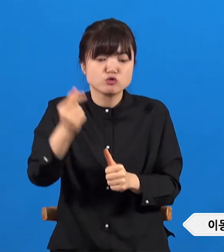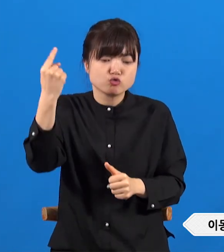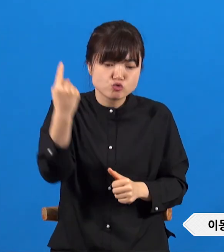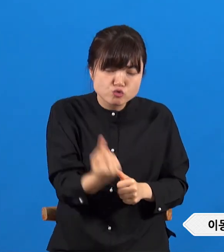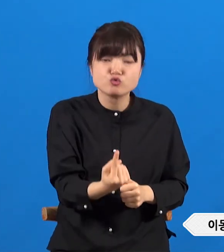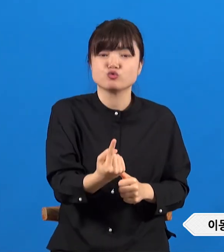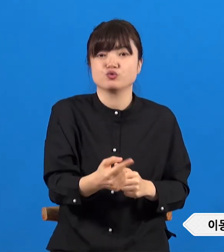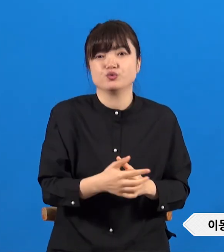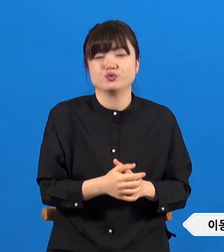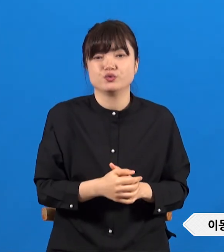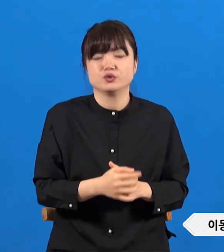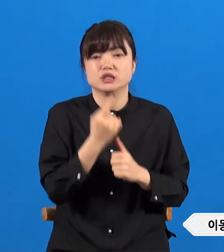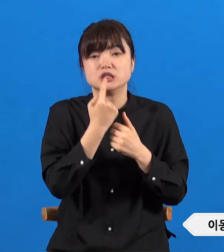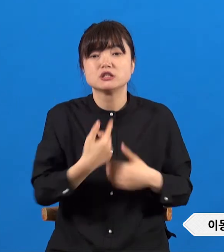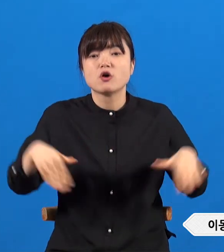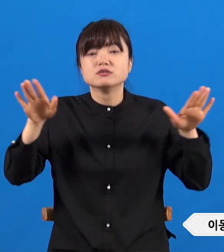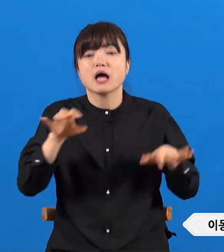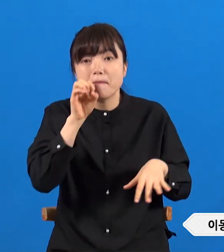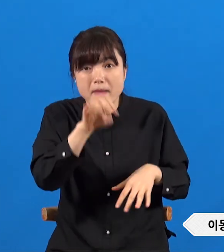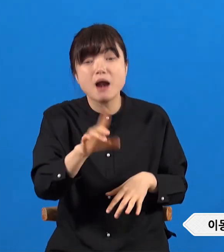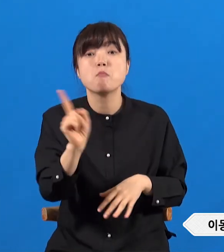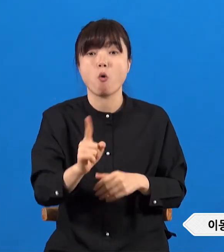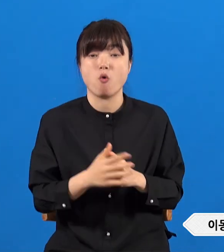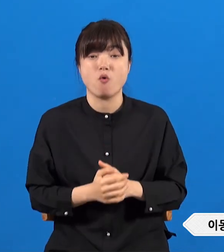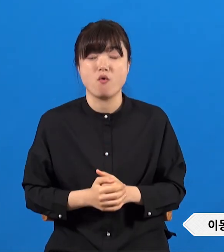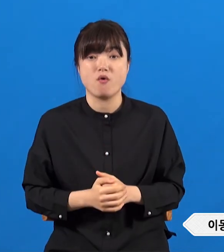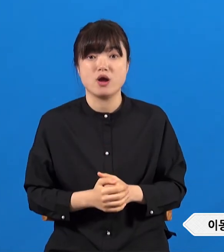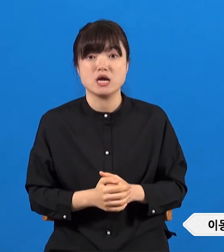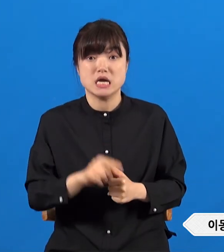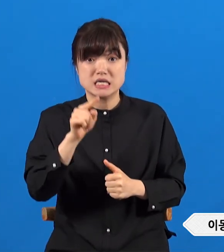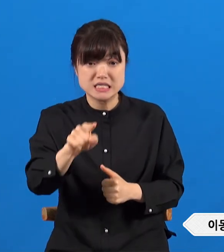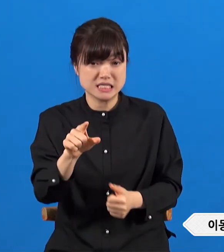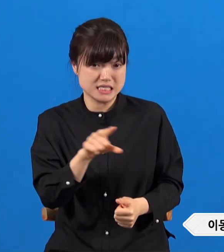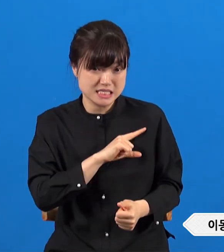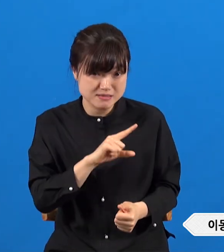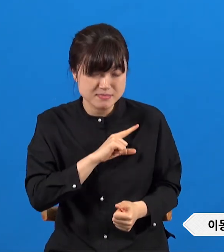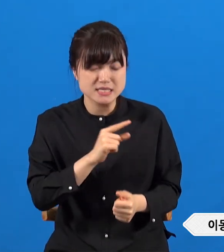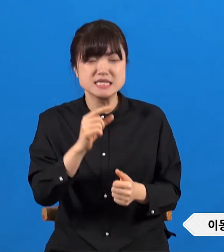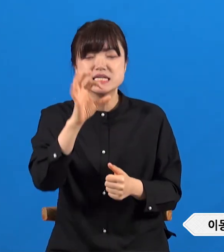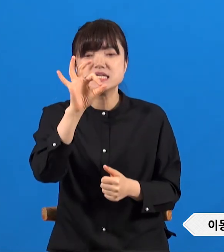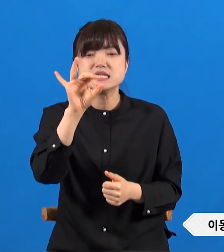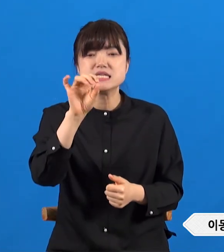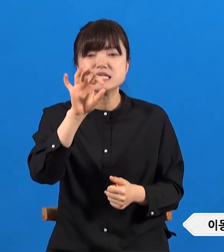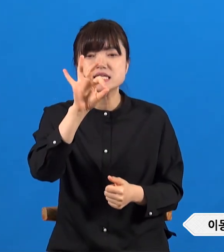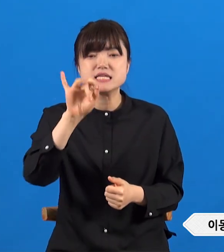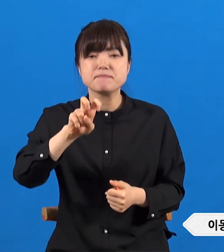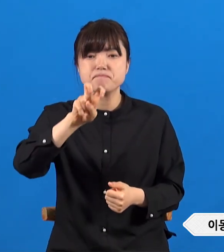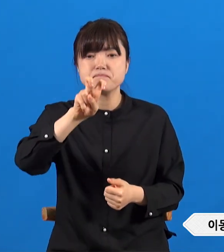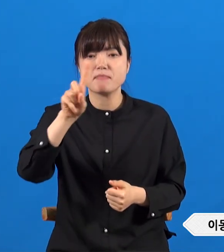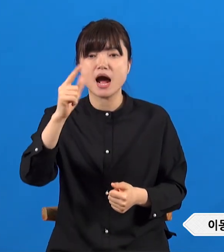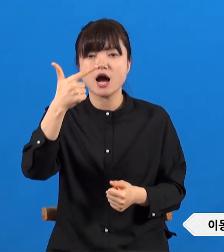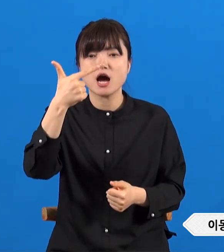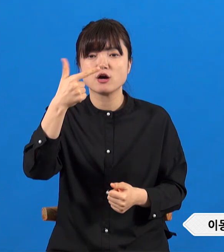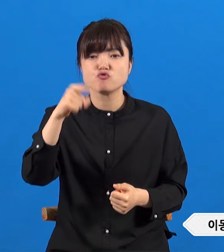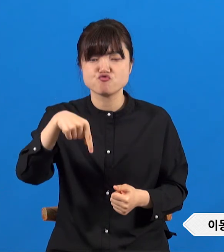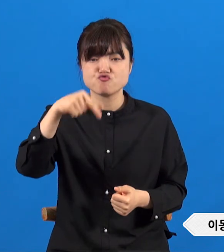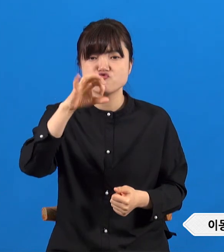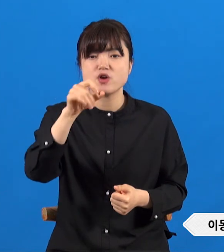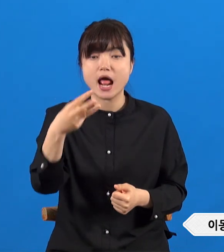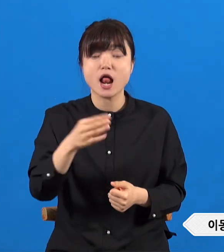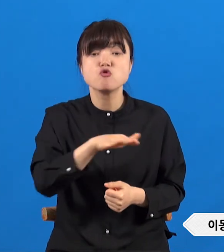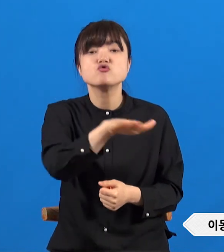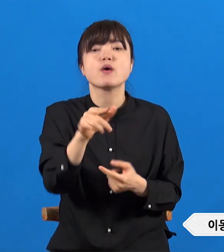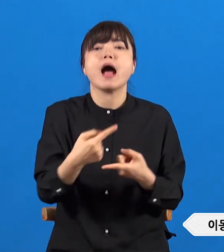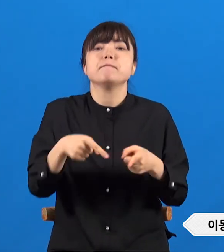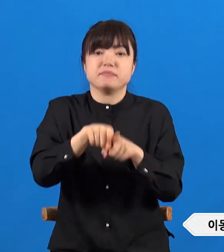구세주의 탄생을 예언하던 천사는 이렇게 말합니다. 그 이름을 임마누엘이라 하게 될 것이다. 번역하면 그는